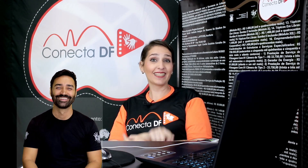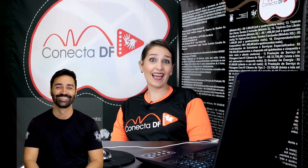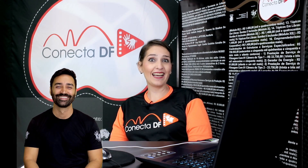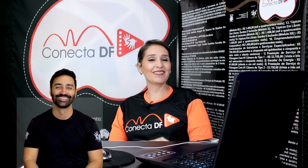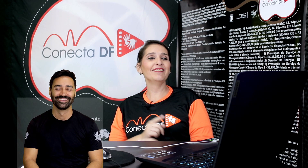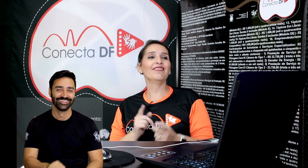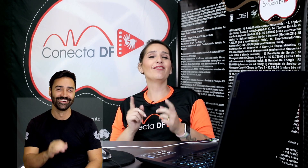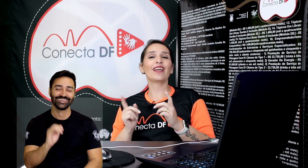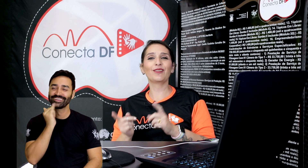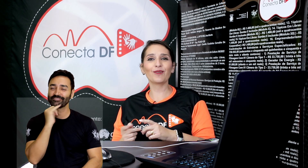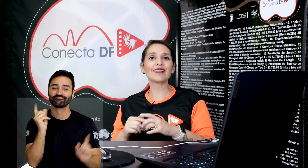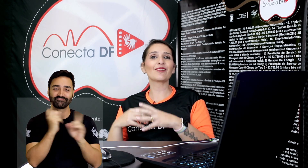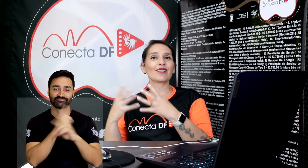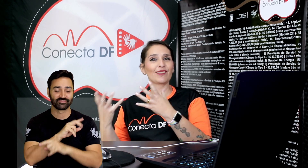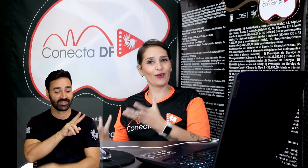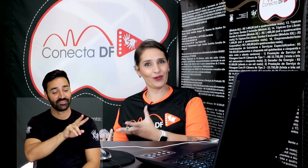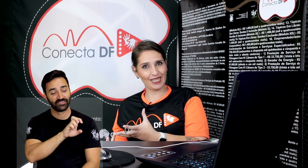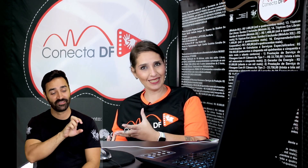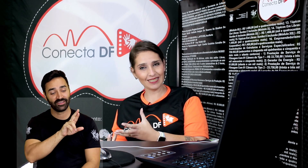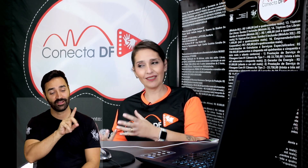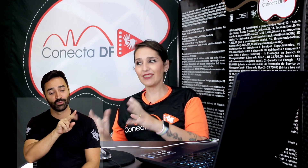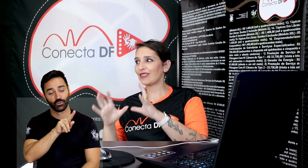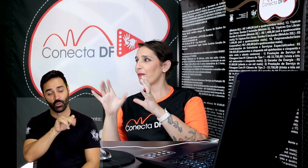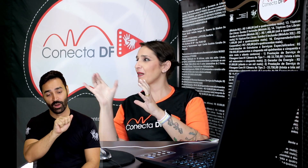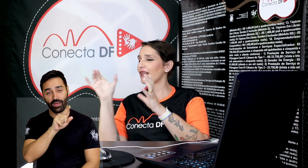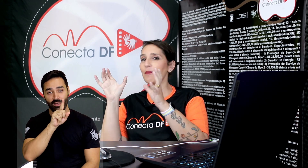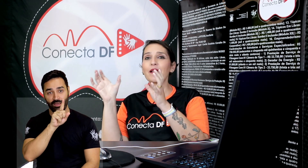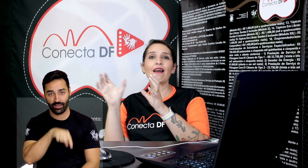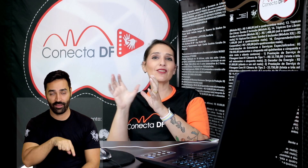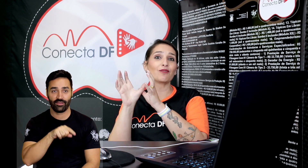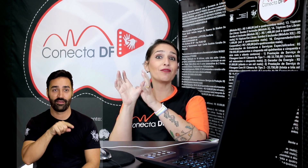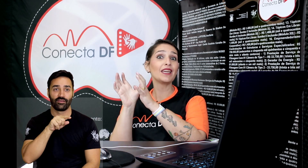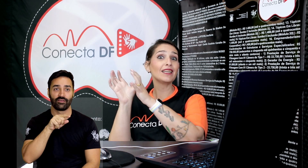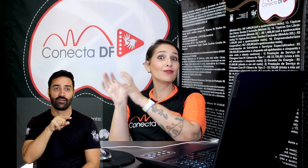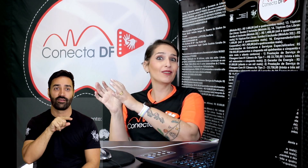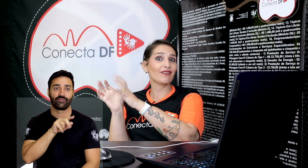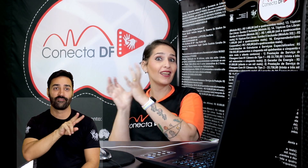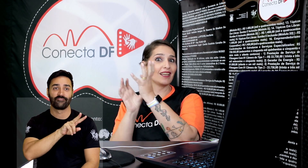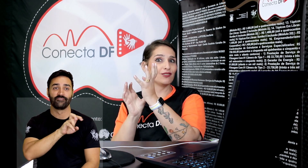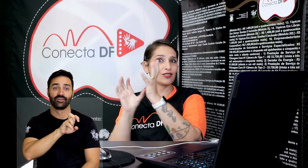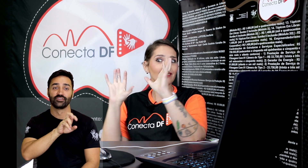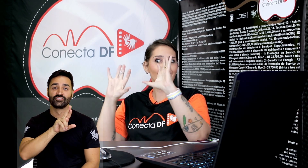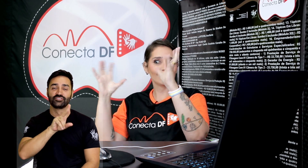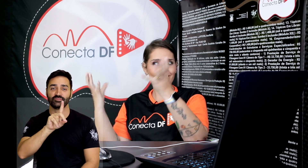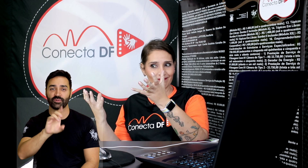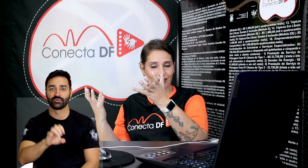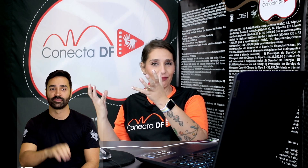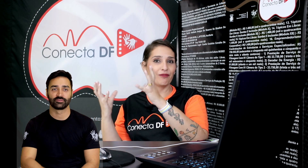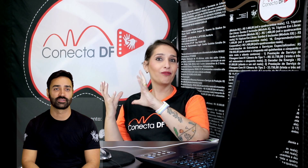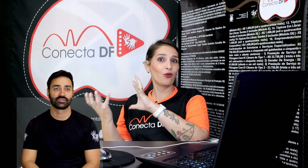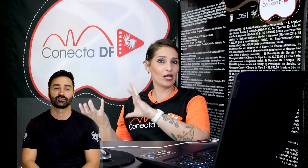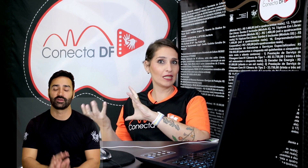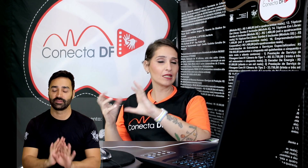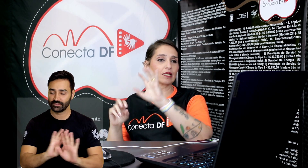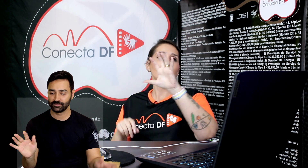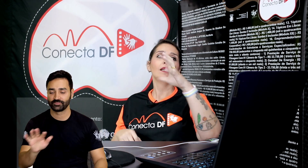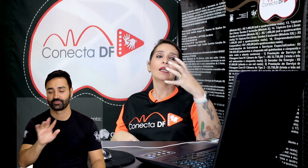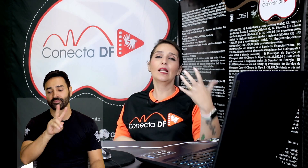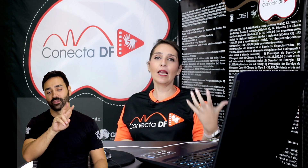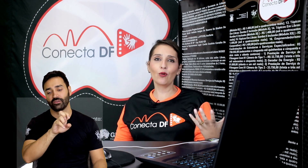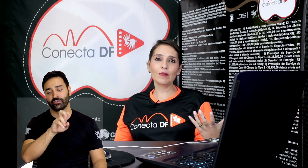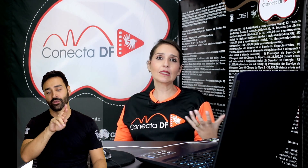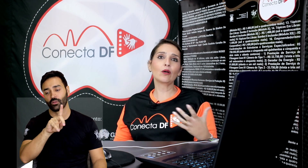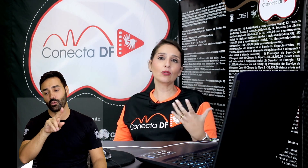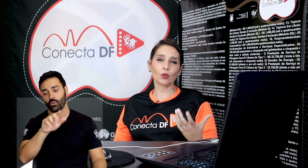É o contrário. Verdura são as folhas. É só pensar na palavra, gente. Verdura, verde. Verde, pronto. Folhas.